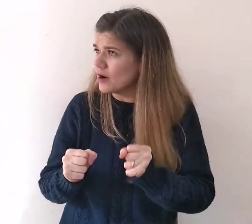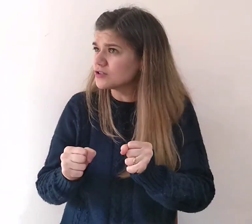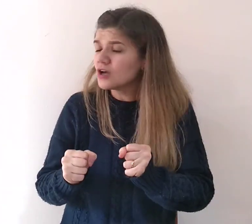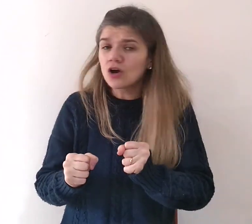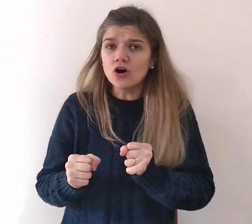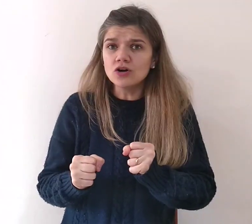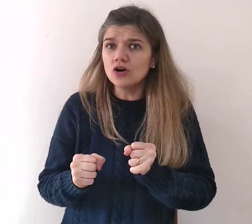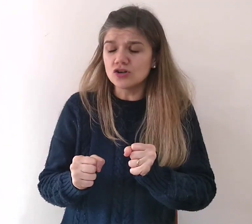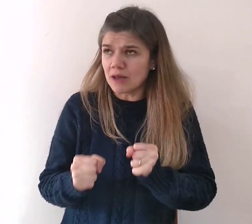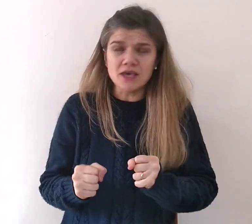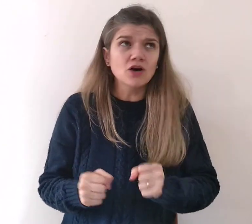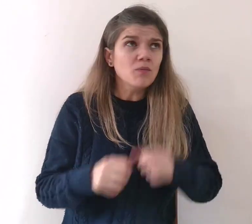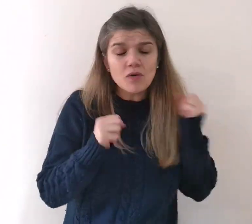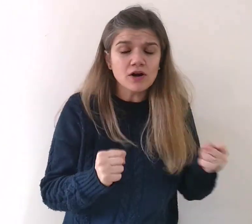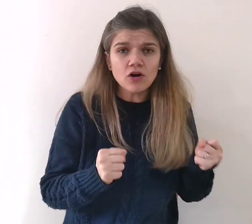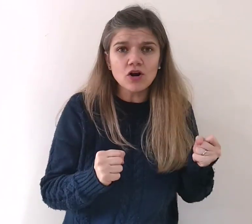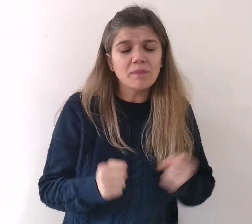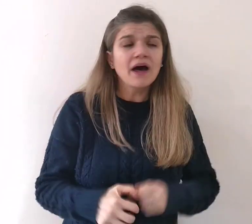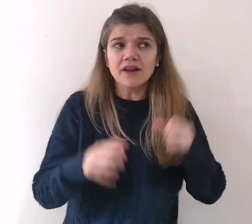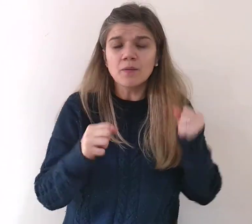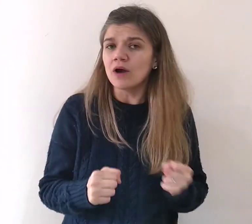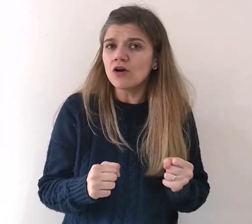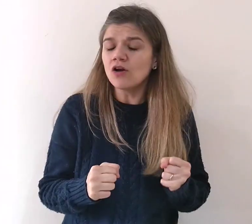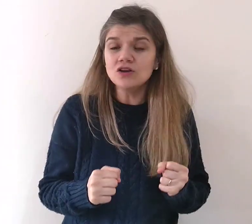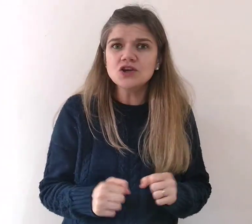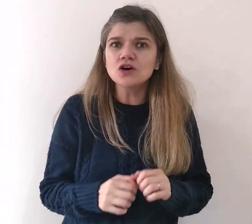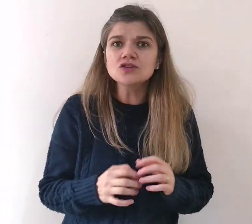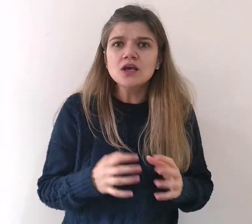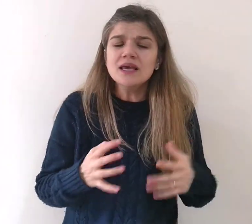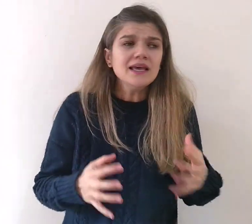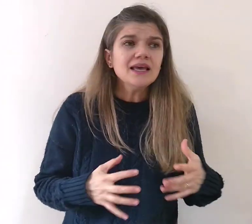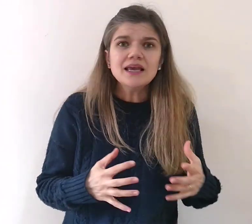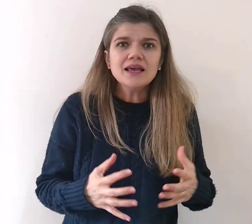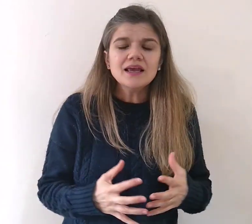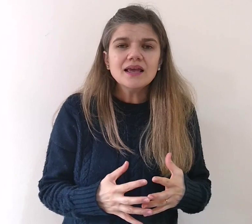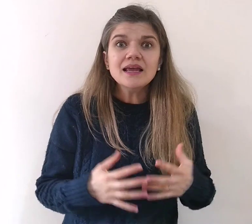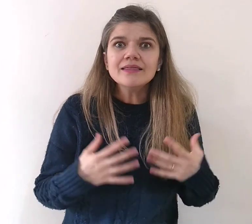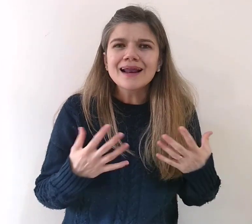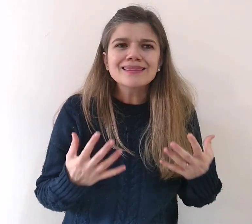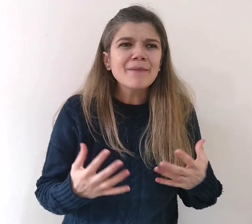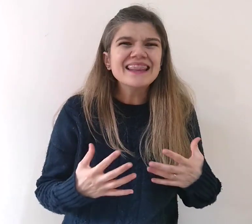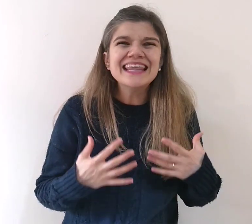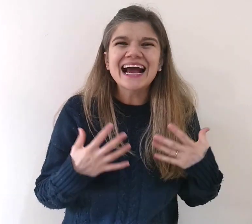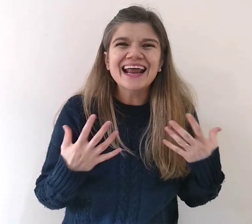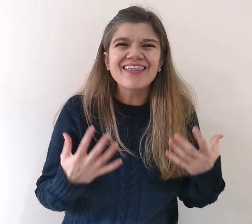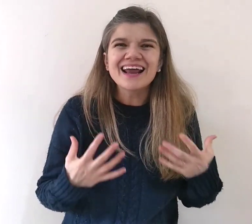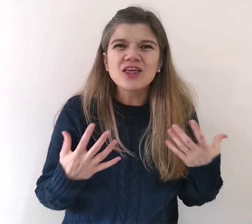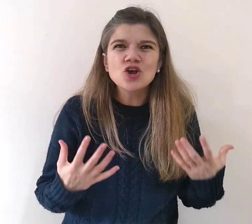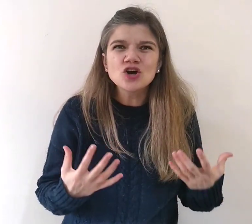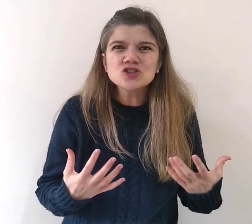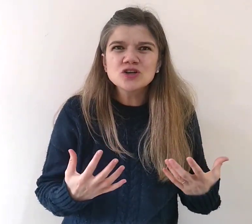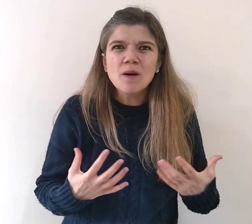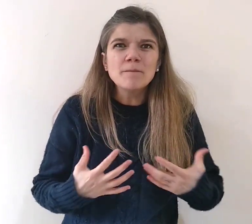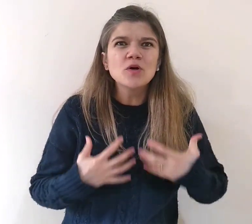buenos con los amigos, buenos con los padres, buenos con los hijos. Y trataban de agradar a Dios por